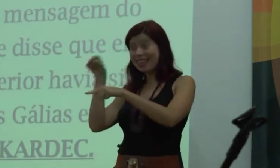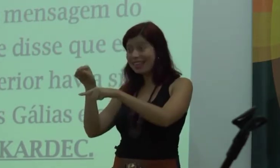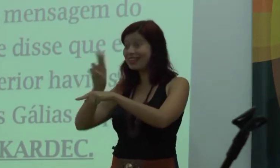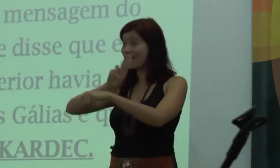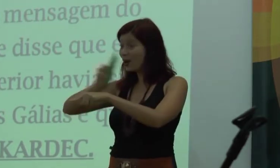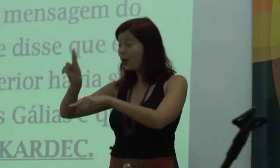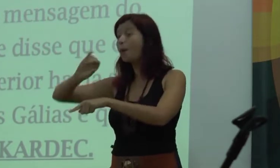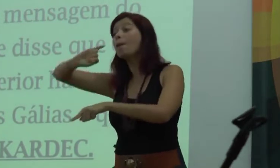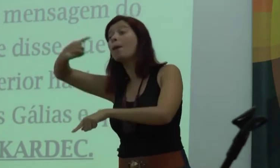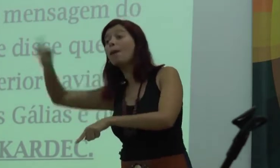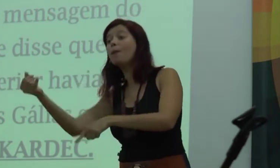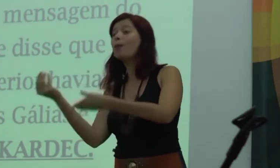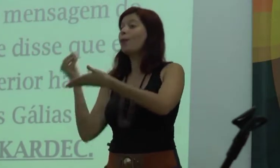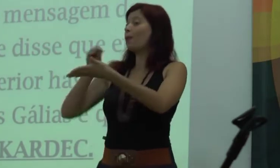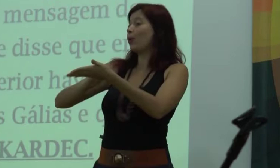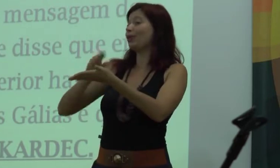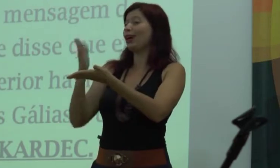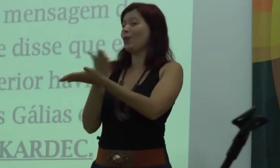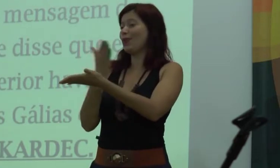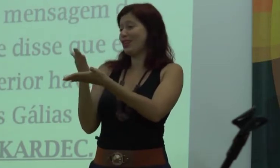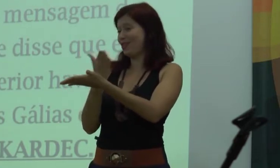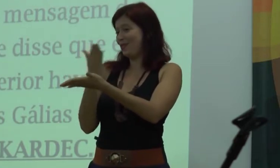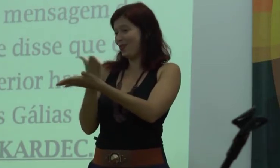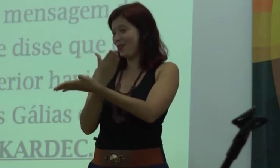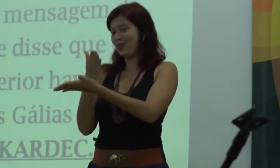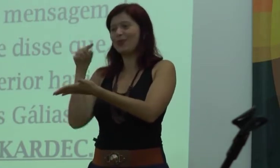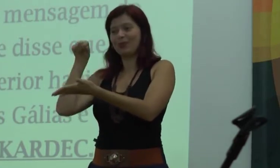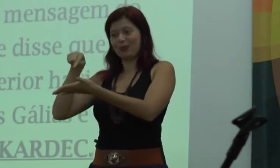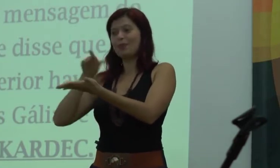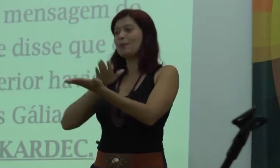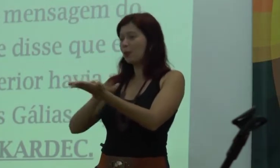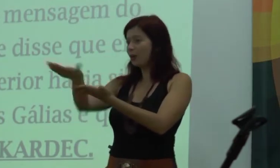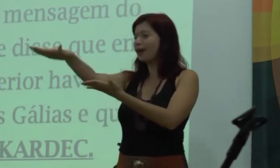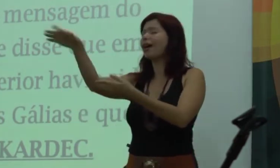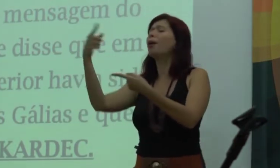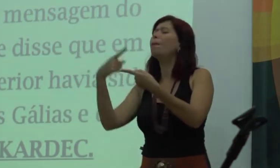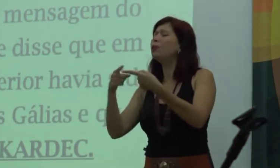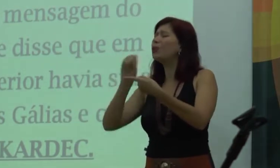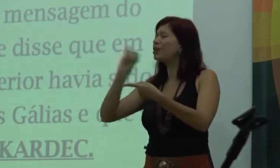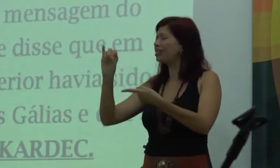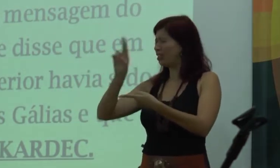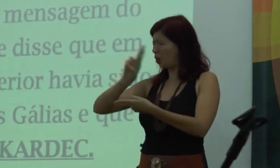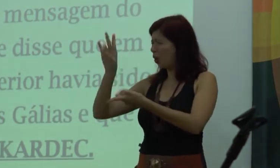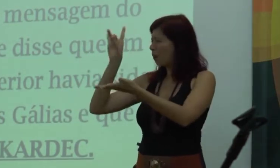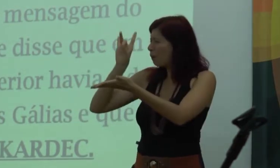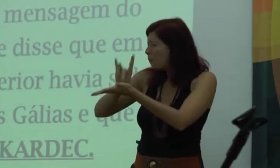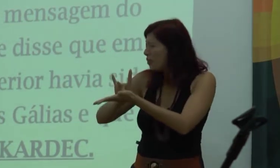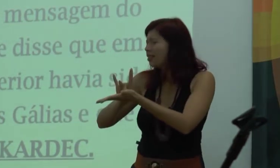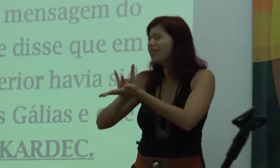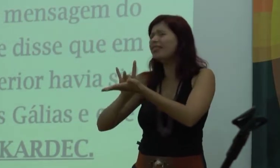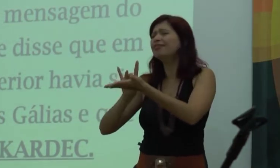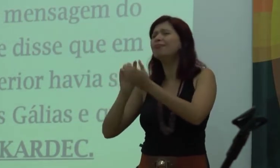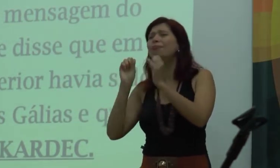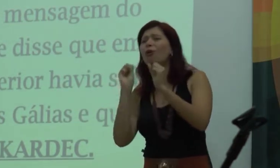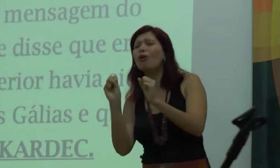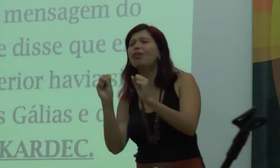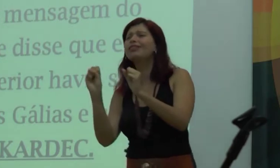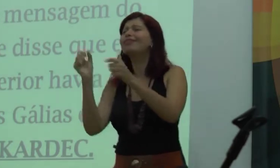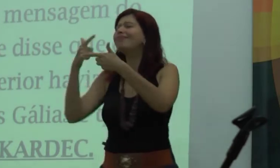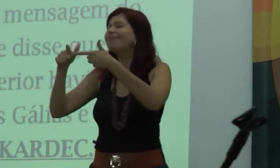Então Kardec ficou surpreendido. Ele passou então a usar este nome nos livros que foram publicados.